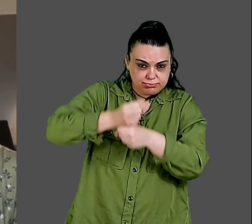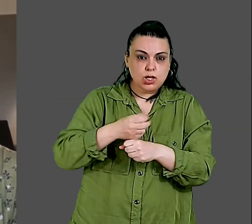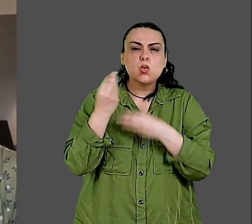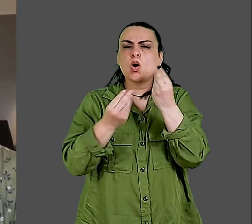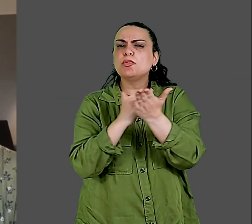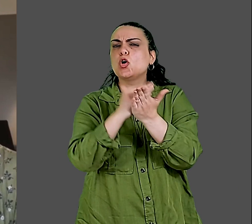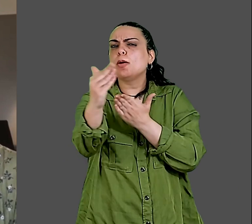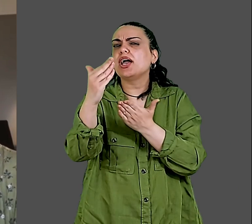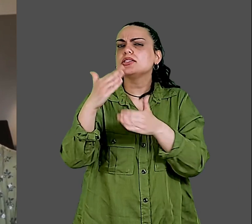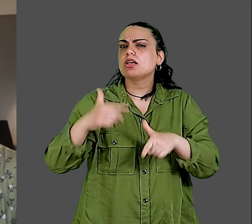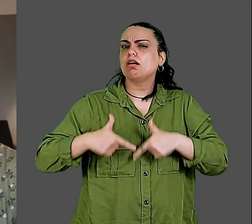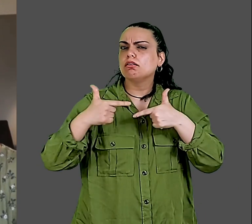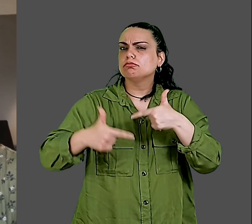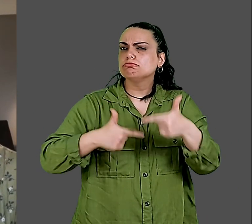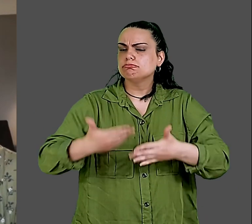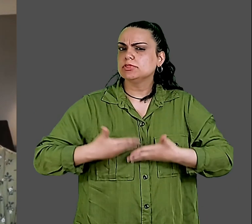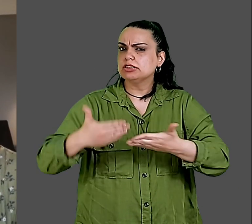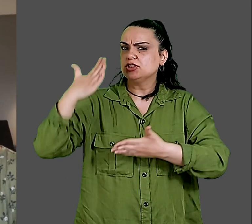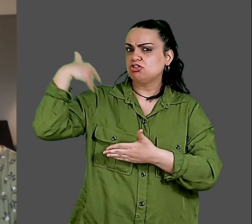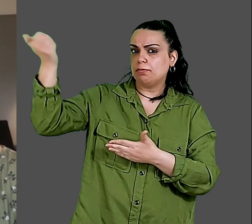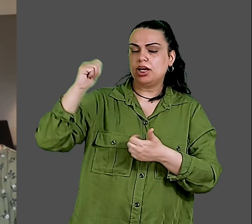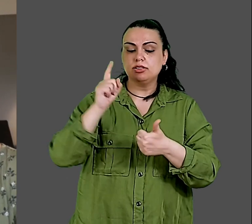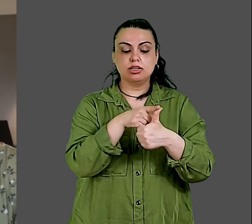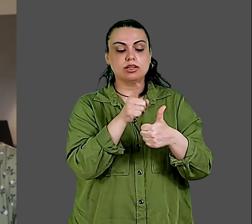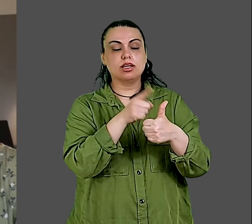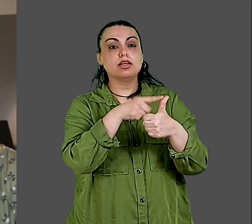Como se inicia uma chamada? Primeiro,